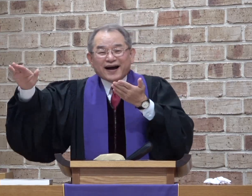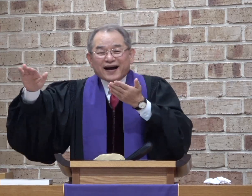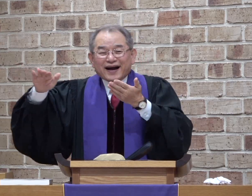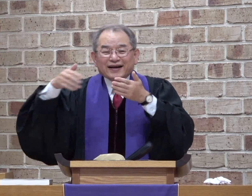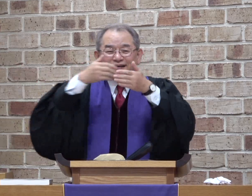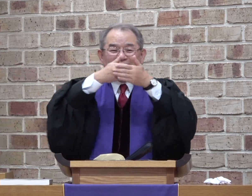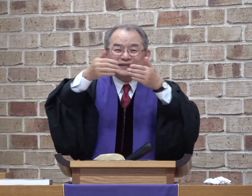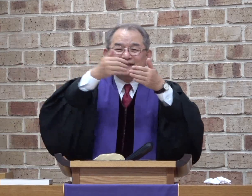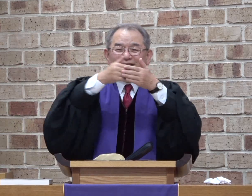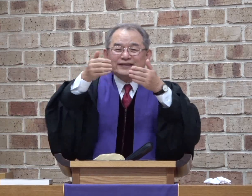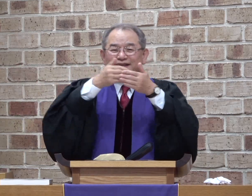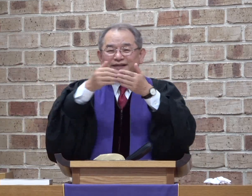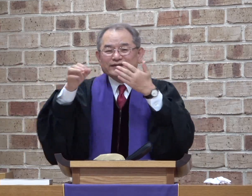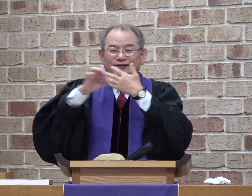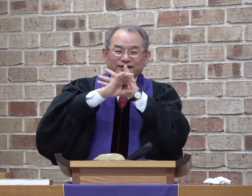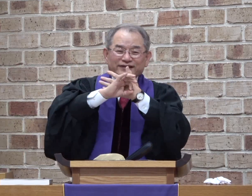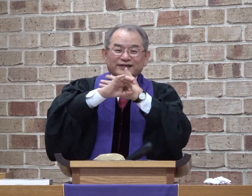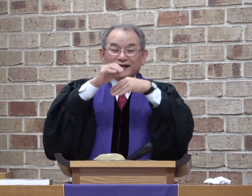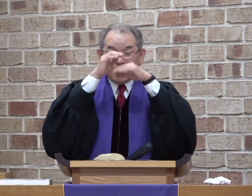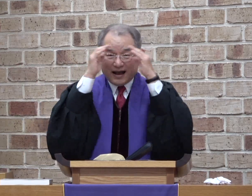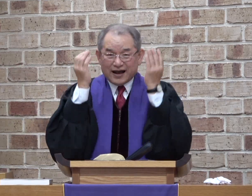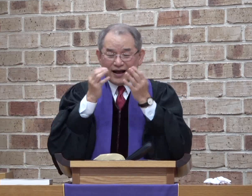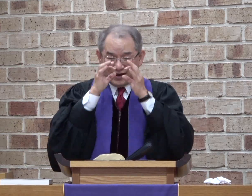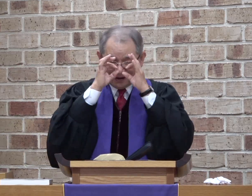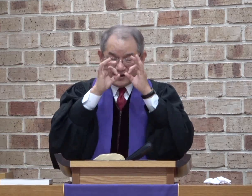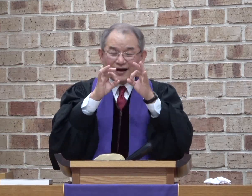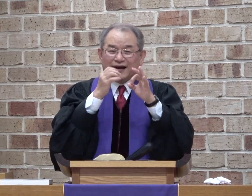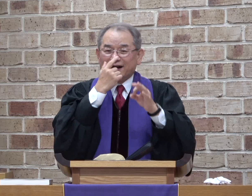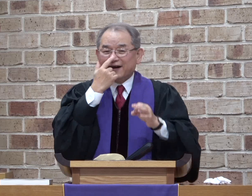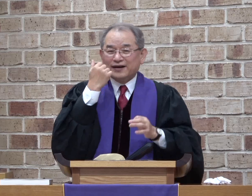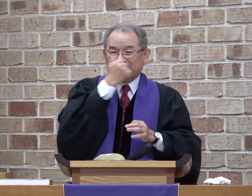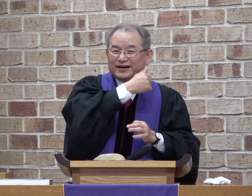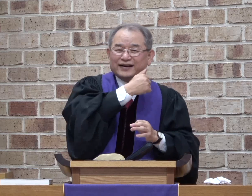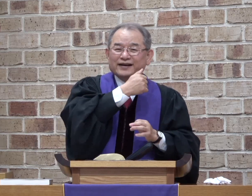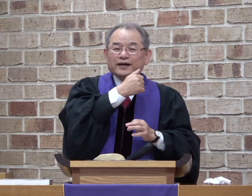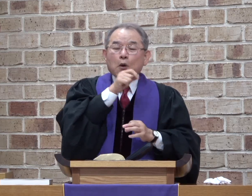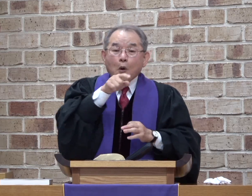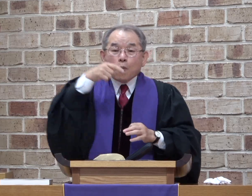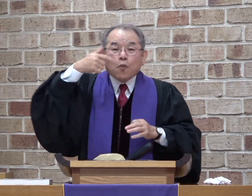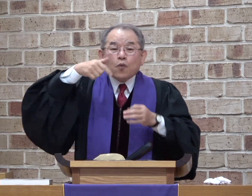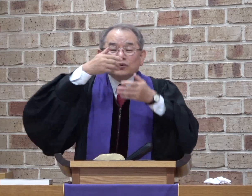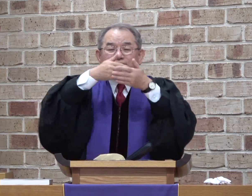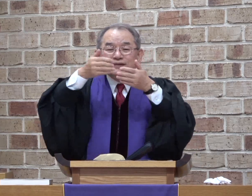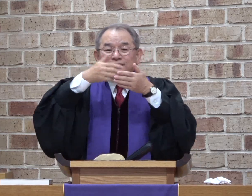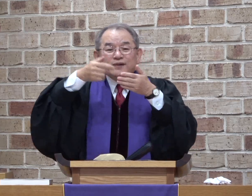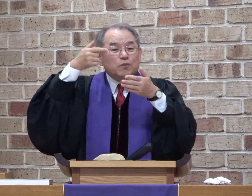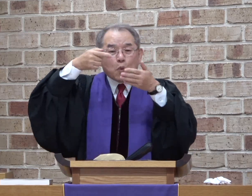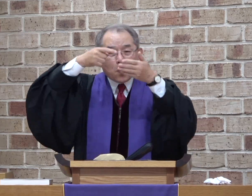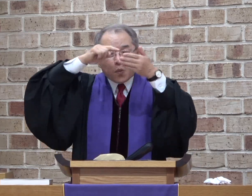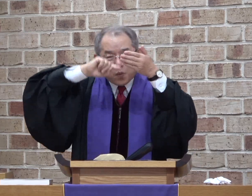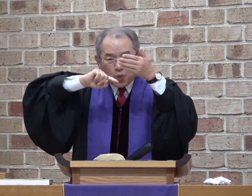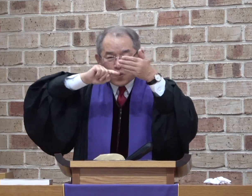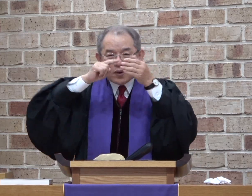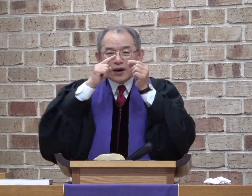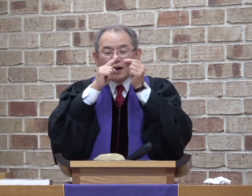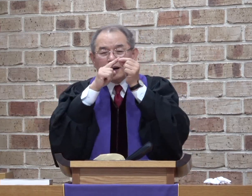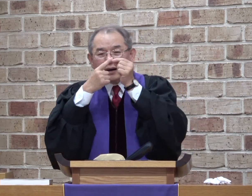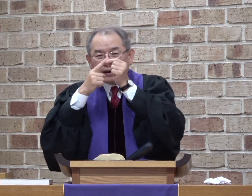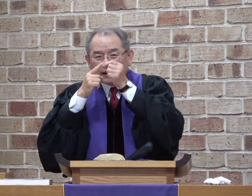사진이 많으면 사진을 보고 우리가 다 알 수 있습니다. 또 사진 아래에